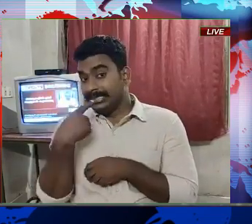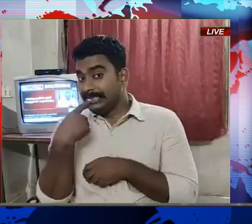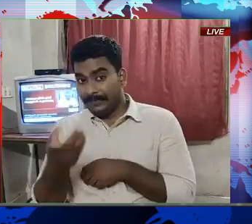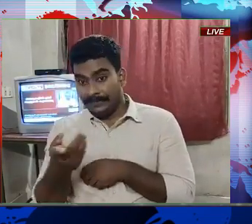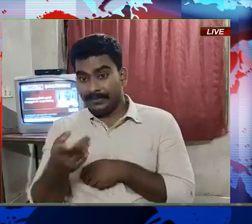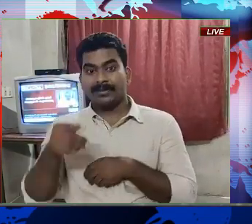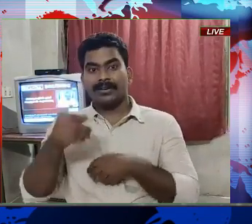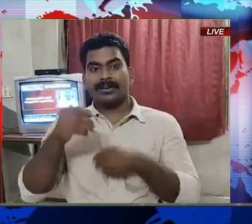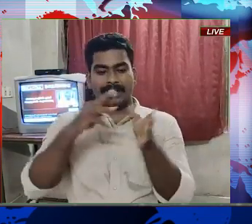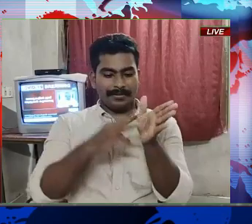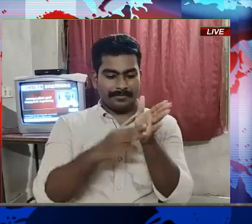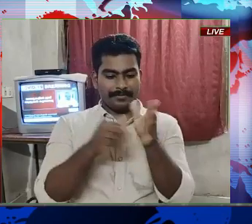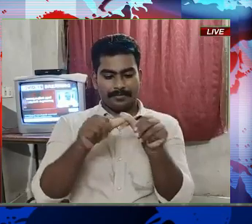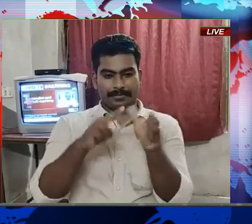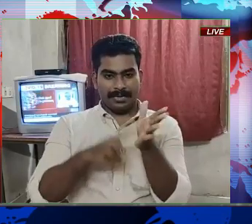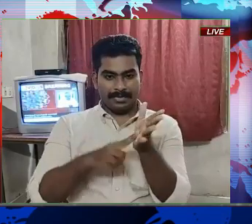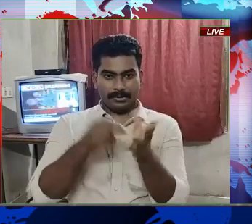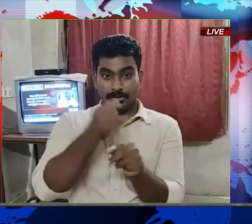പല വിളകളുടെയും